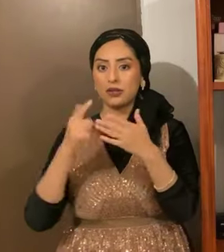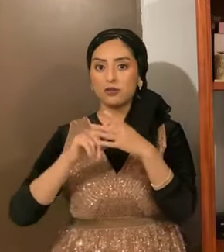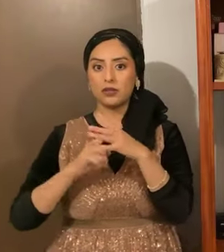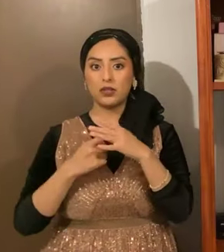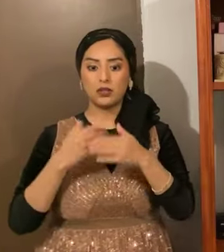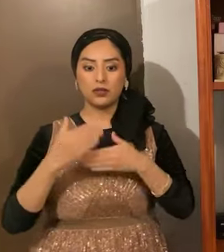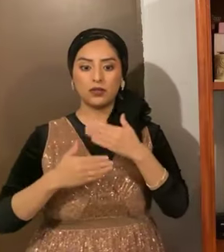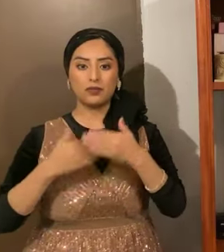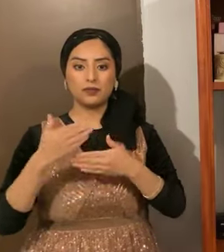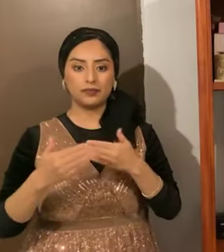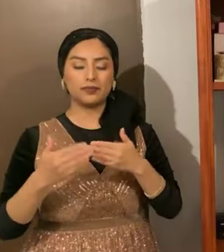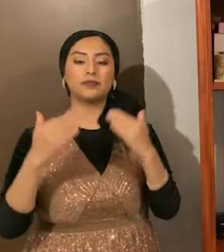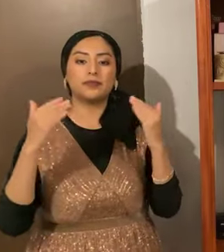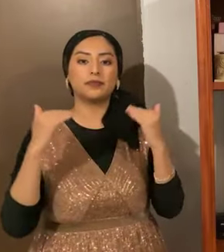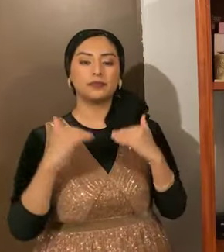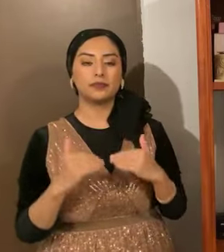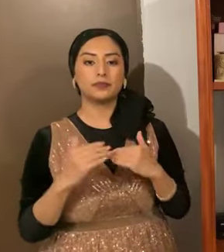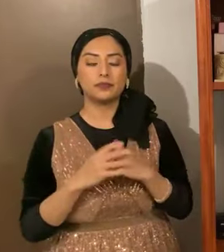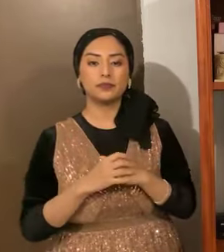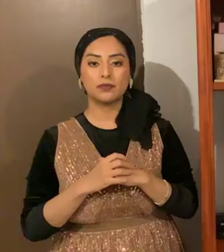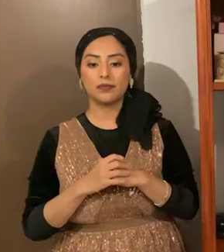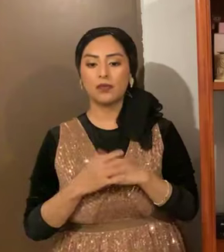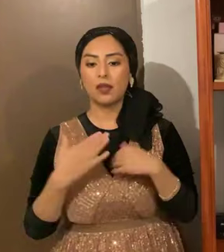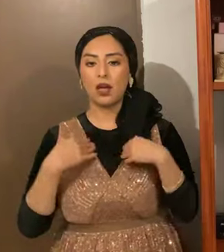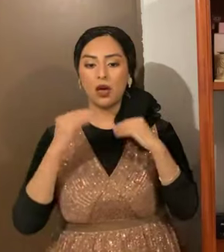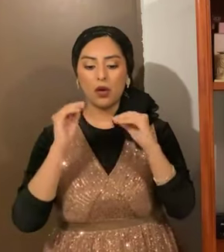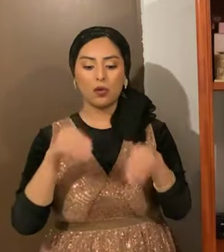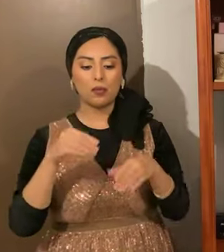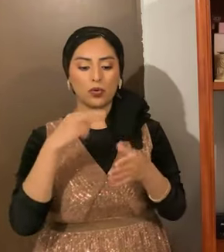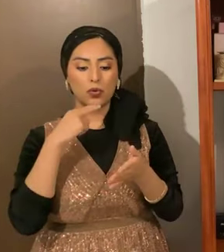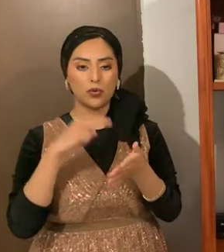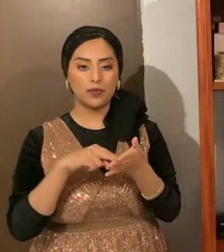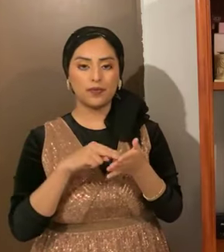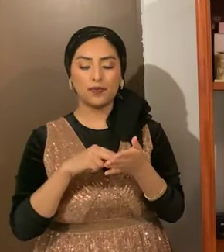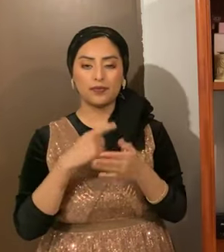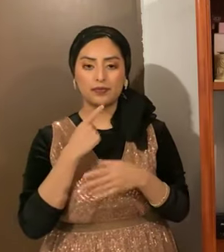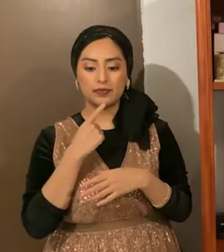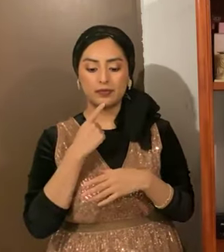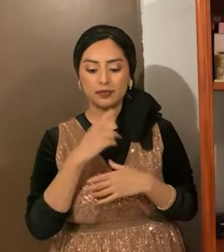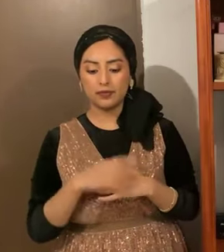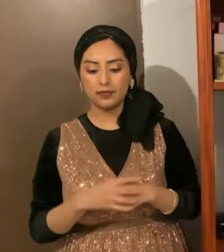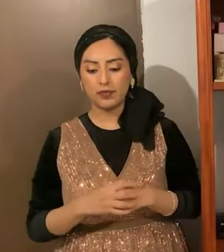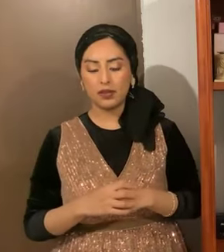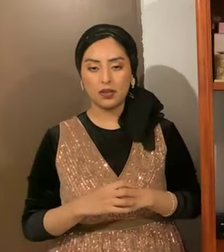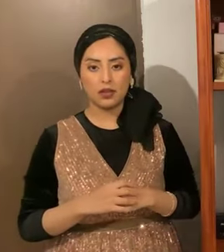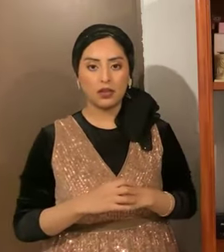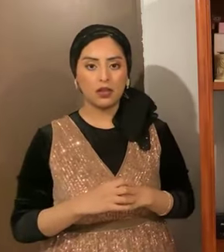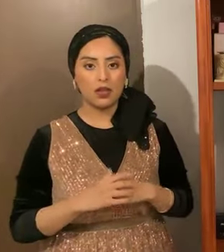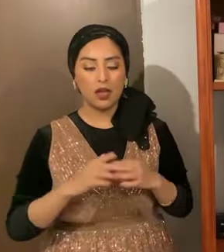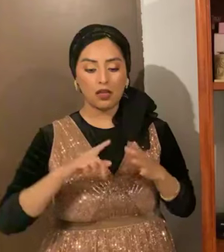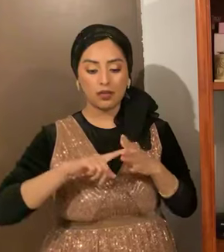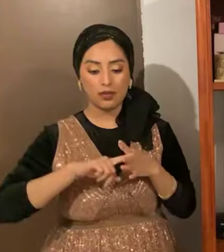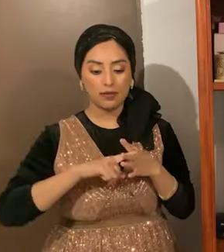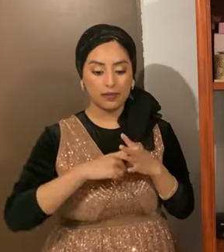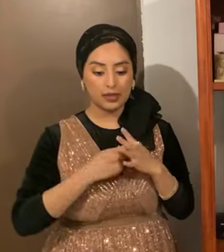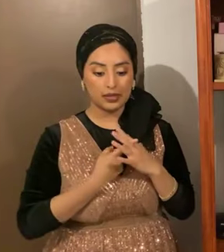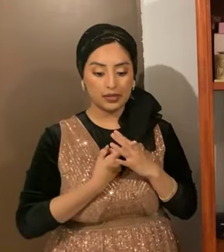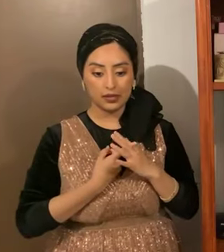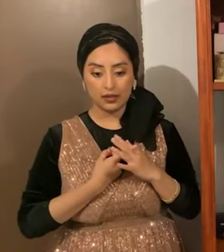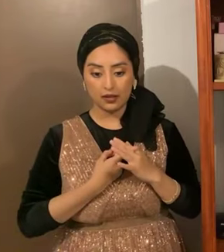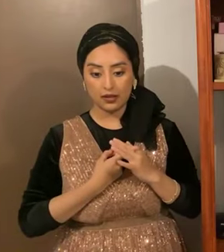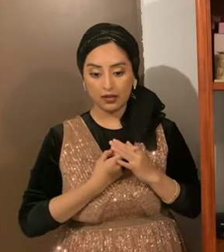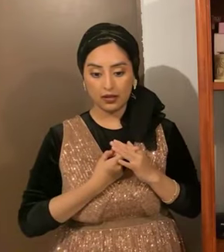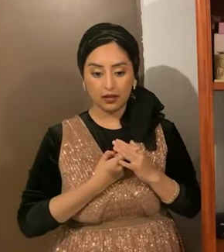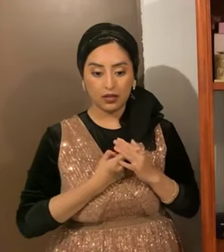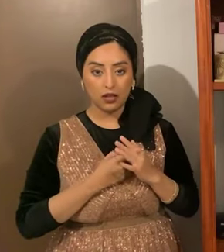empezar. Ahora, aquí puse en mis apuntes una nota. A principios, no finales,